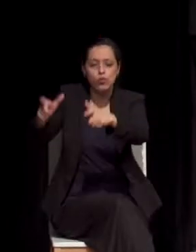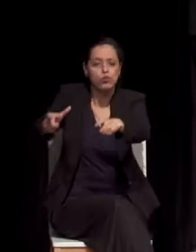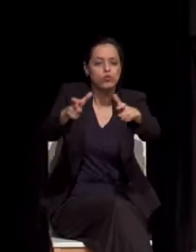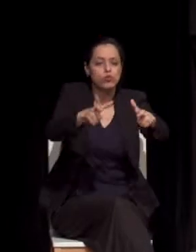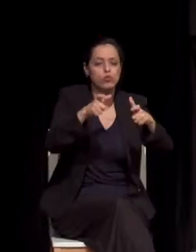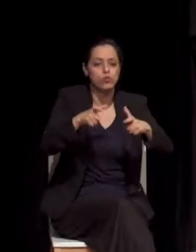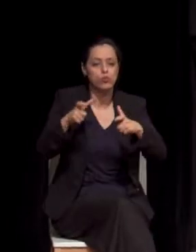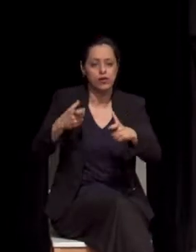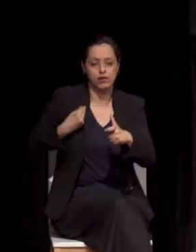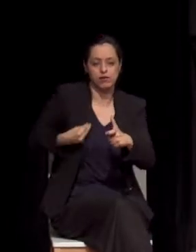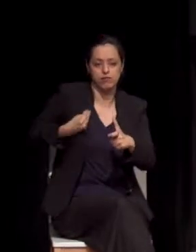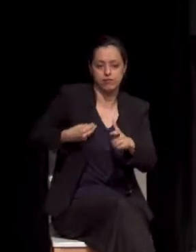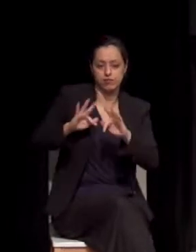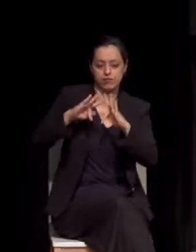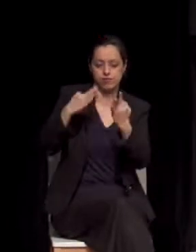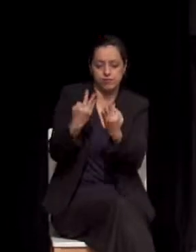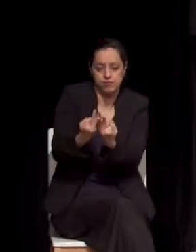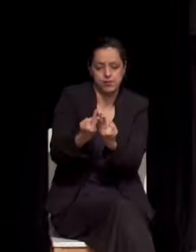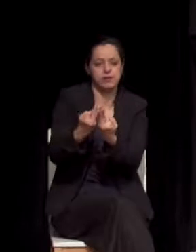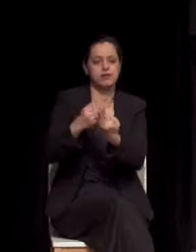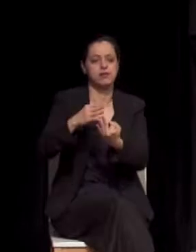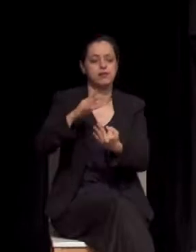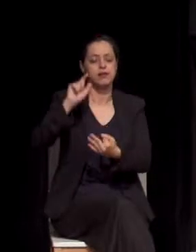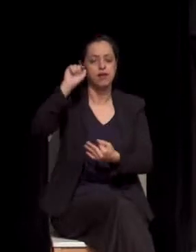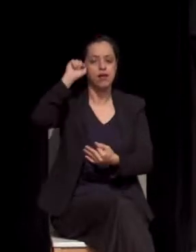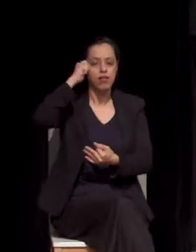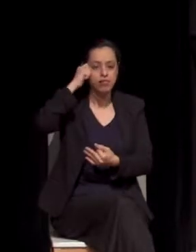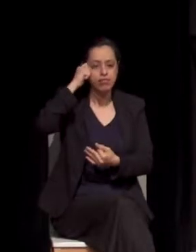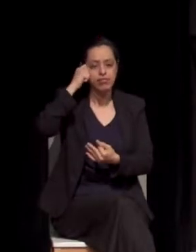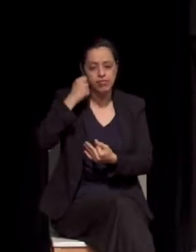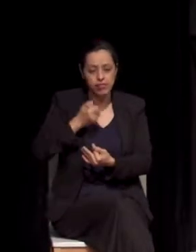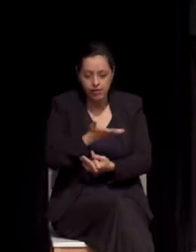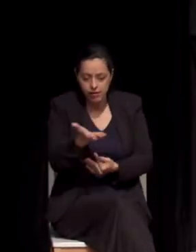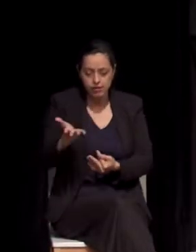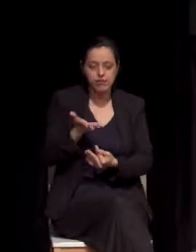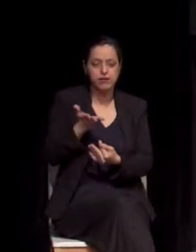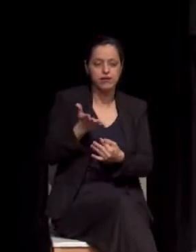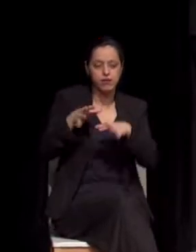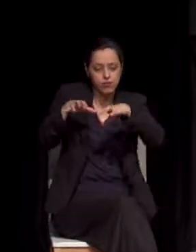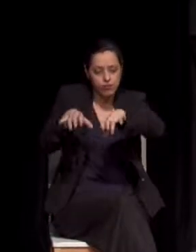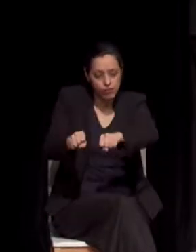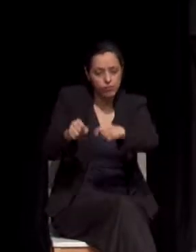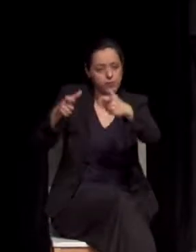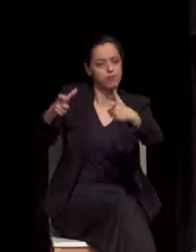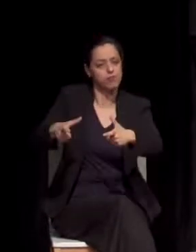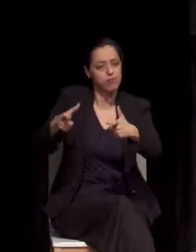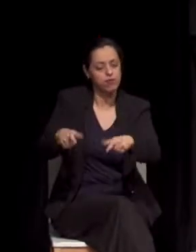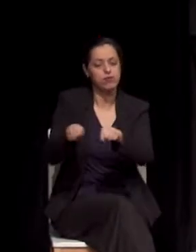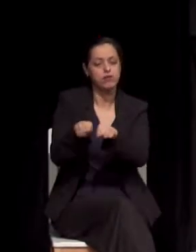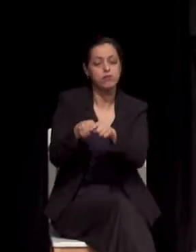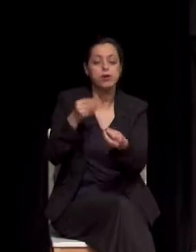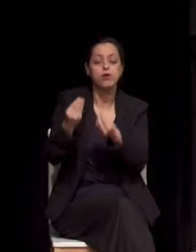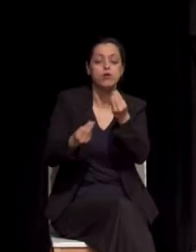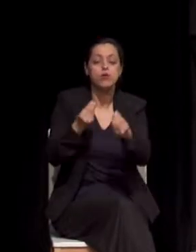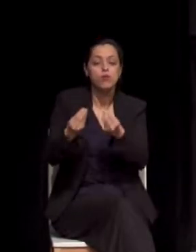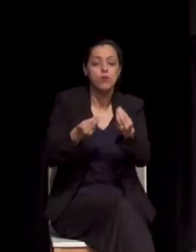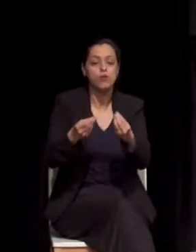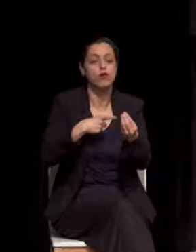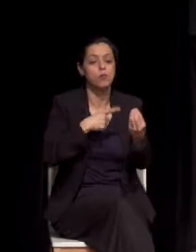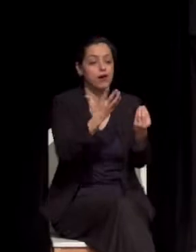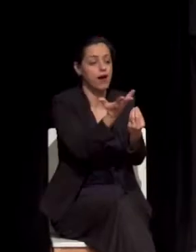negras nesses territórios, pensando possibilidades de leitura de obras,